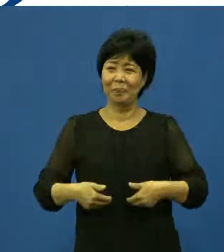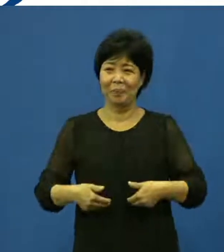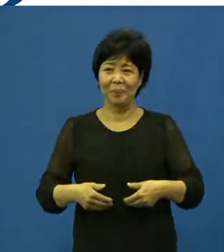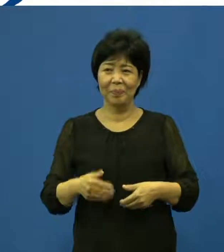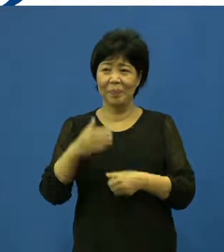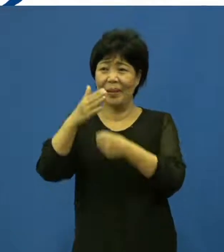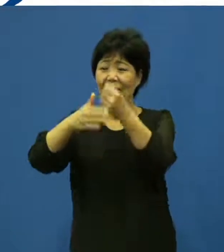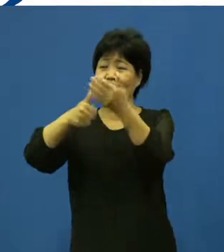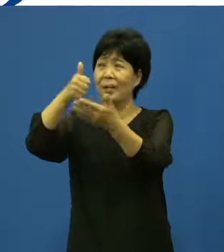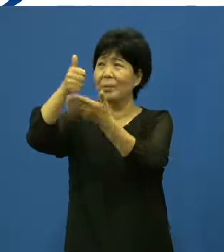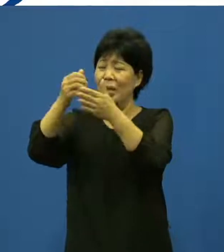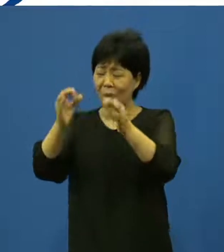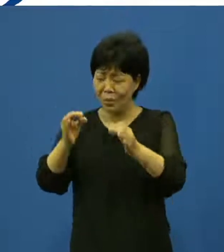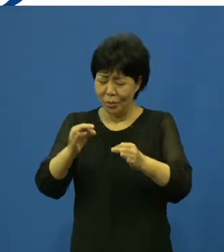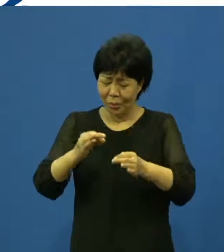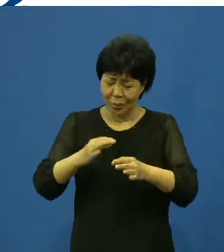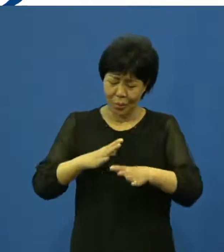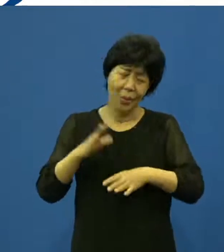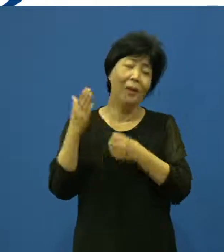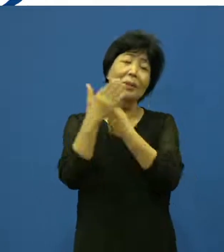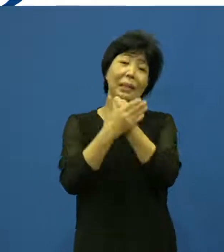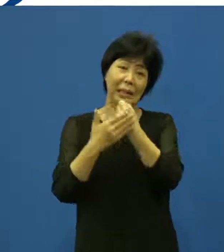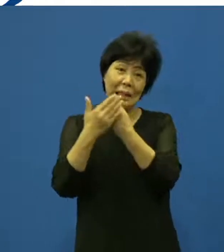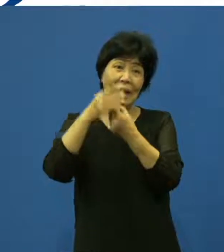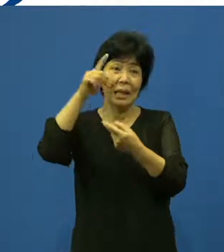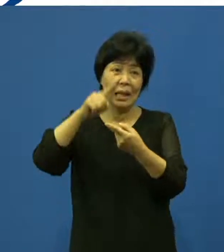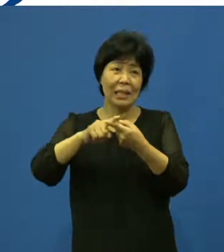그 하나님의 놀라운 은혜를 찬양해야 하는 것입니다.